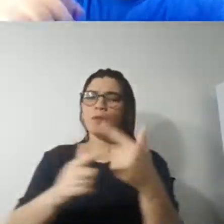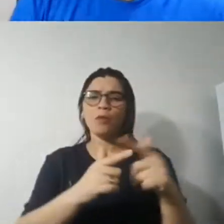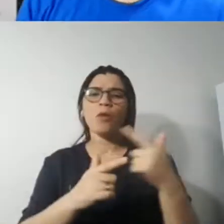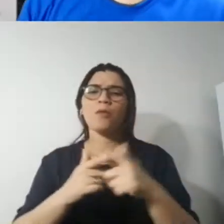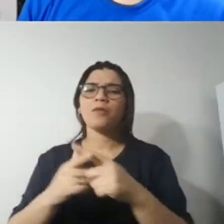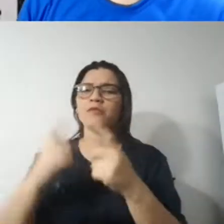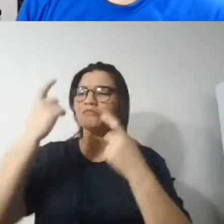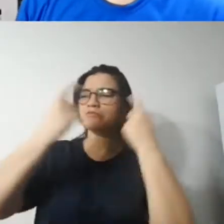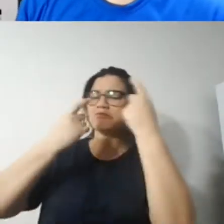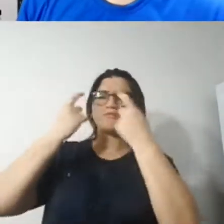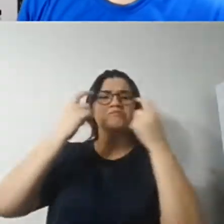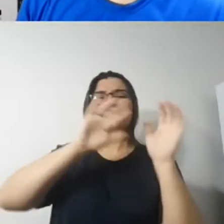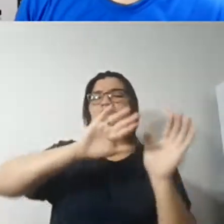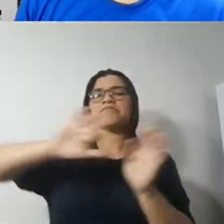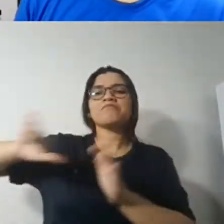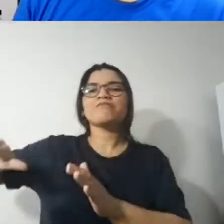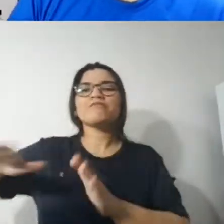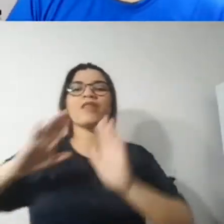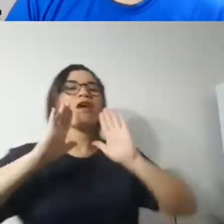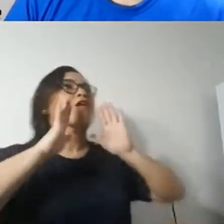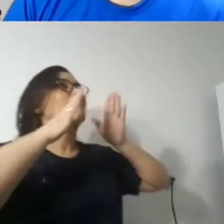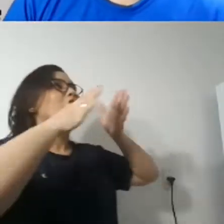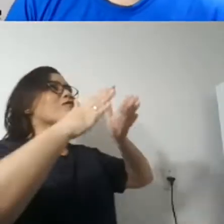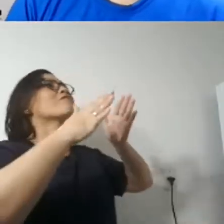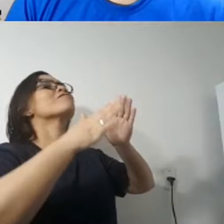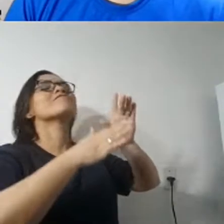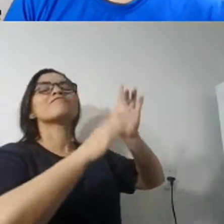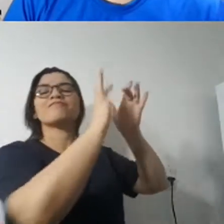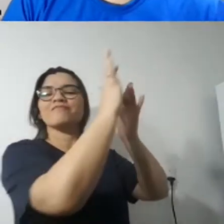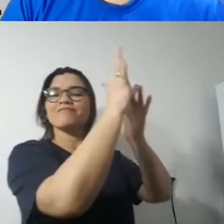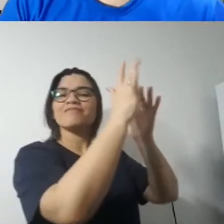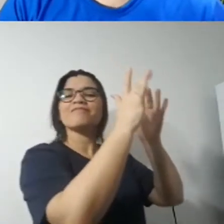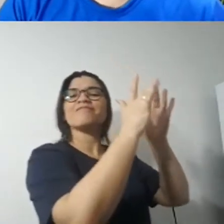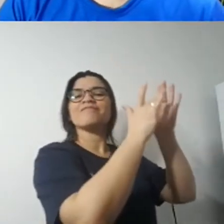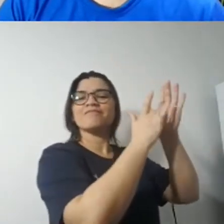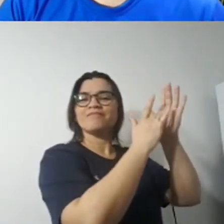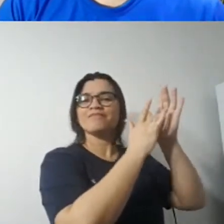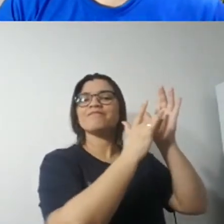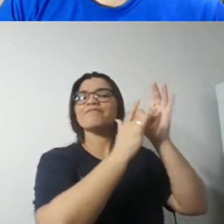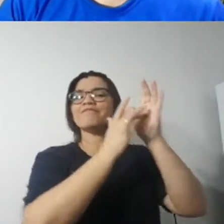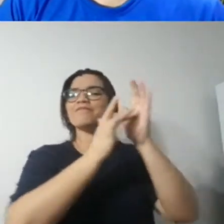olha seu amor, não me quero conquistar.